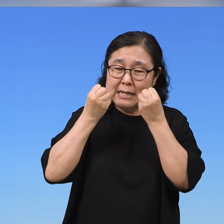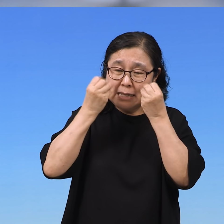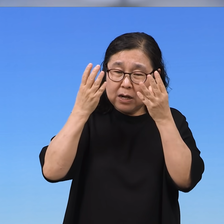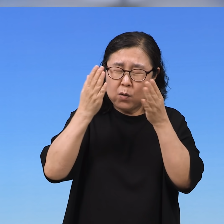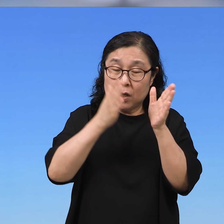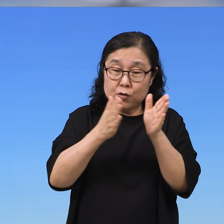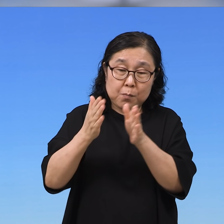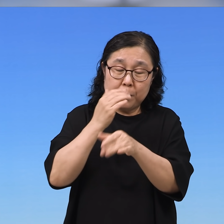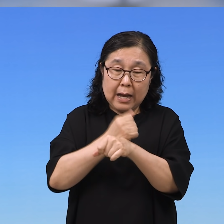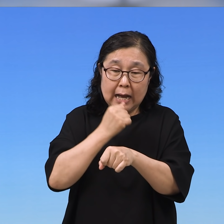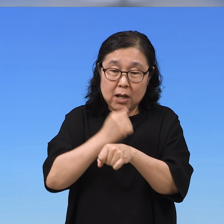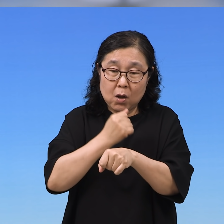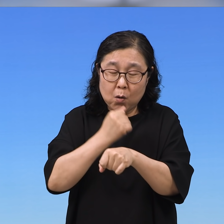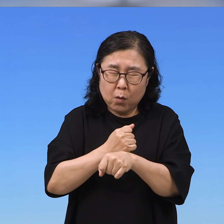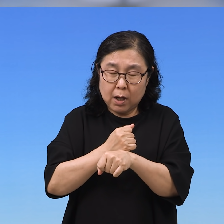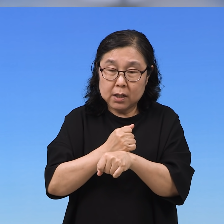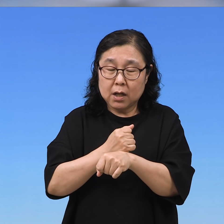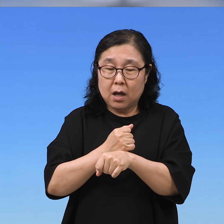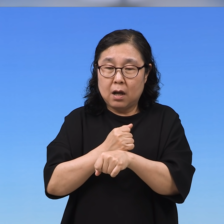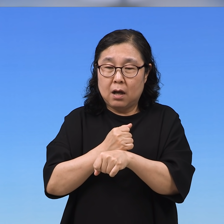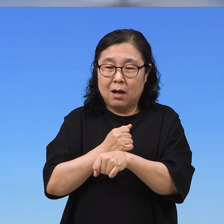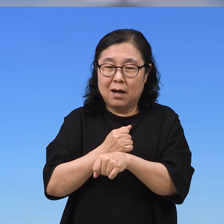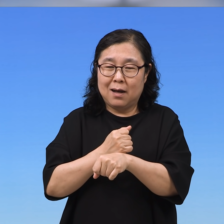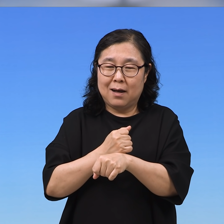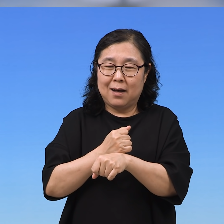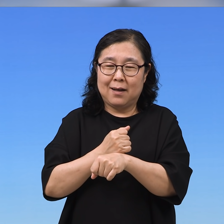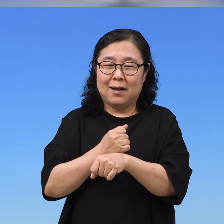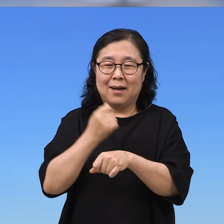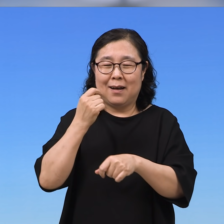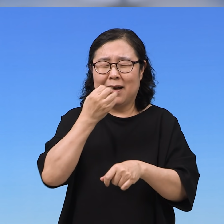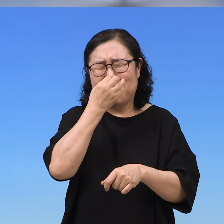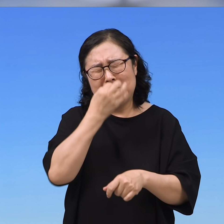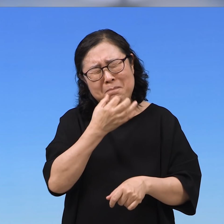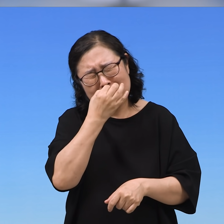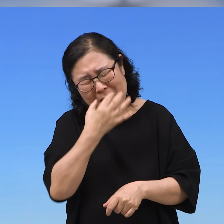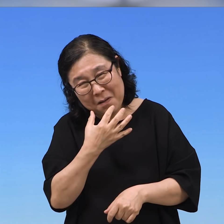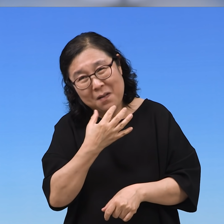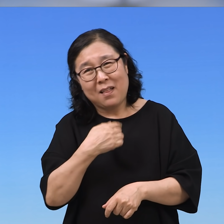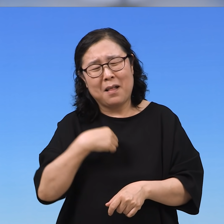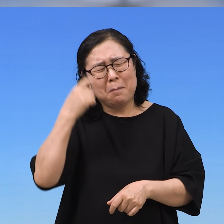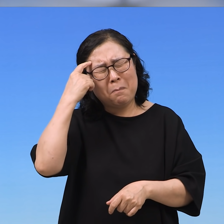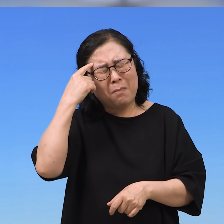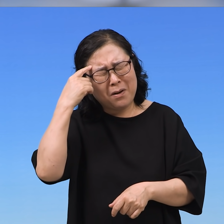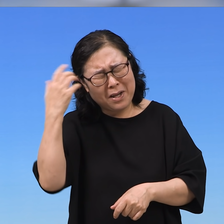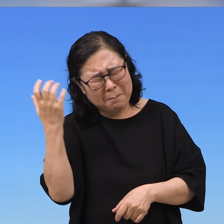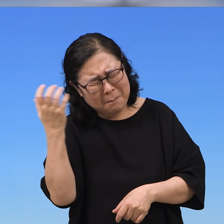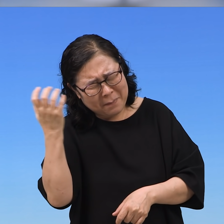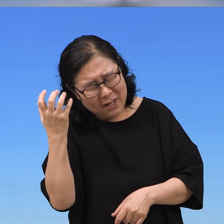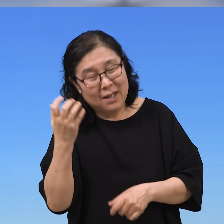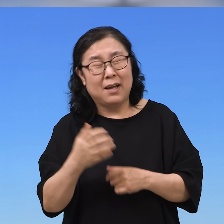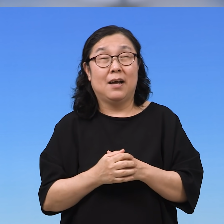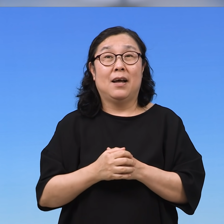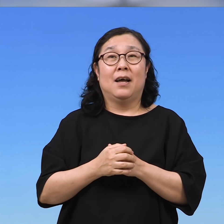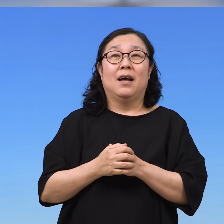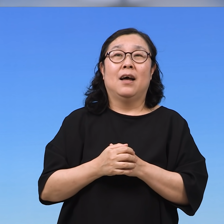하니까 엄두가 안 나고, 무슨 설교 준비를 지금 한낮을 갖고 되느냐고요. 그럼 머리는